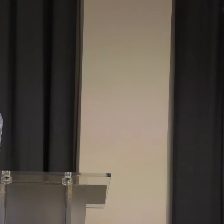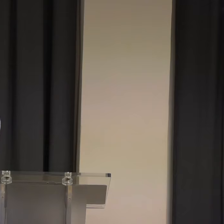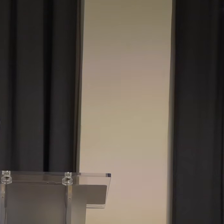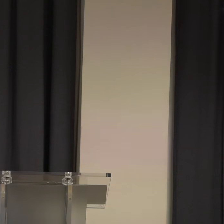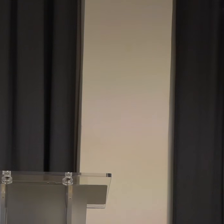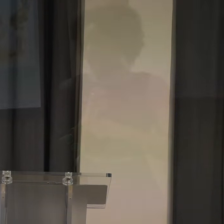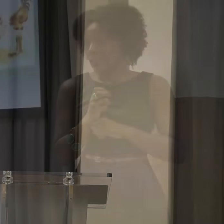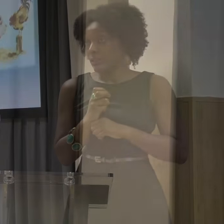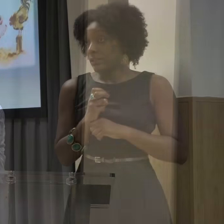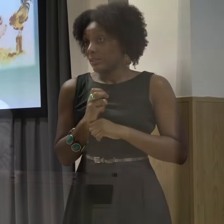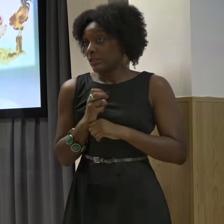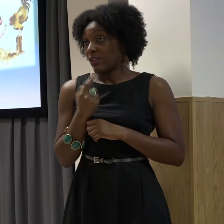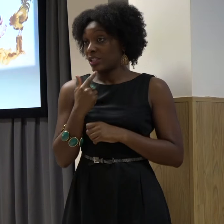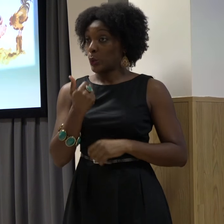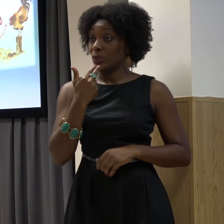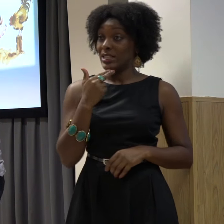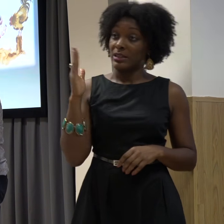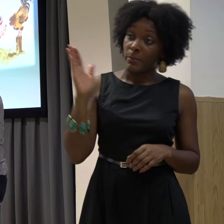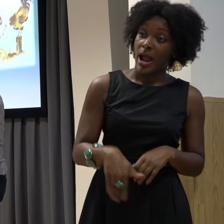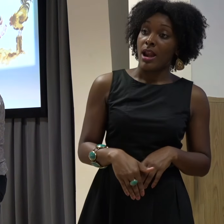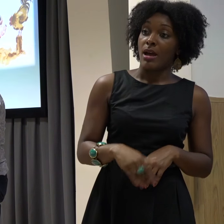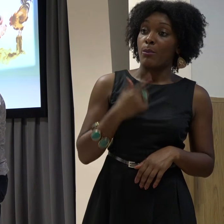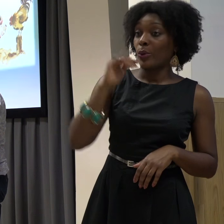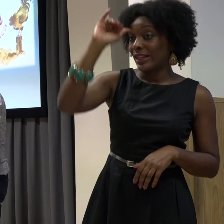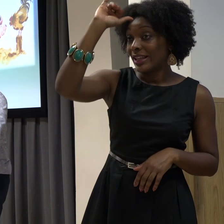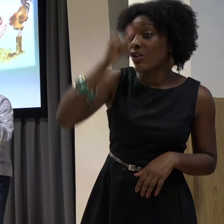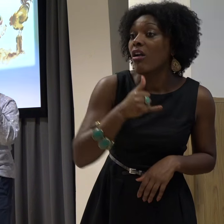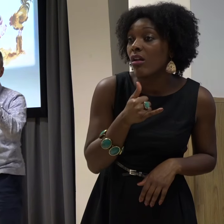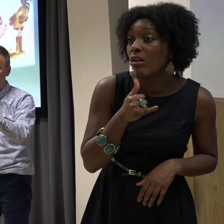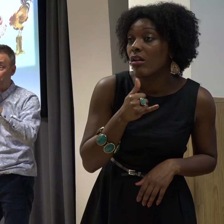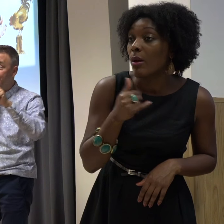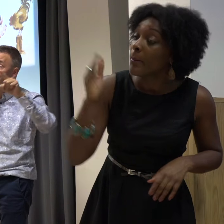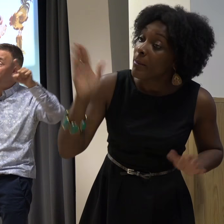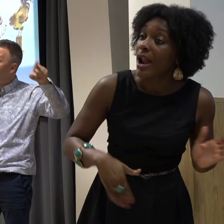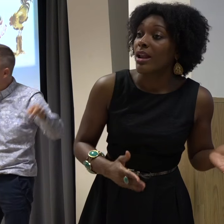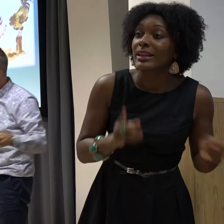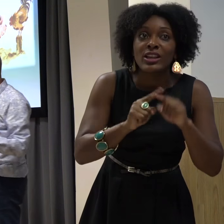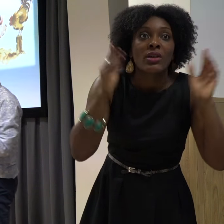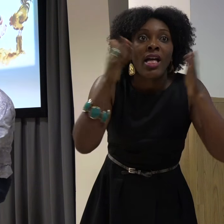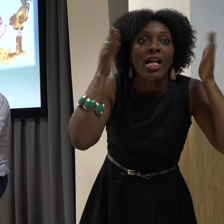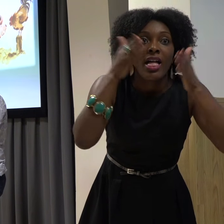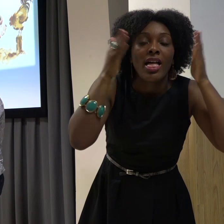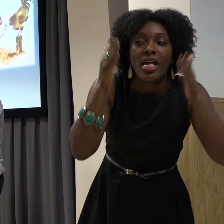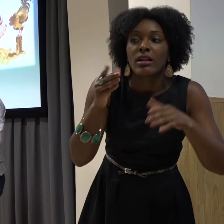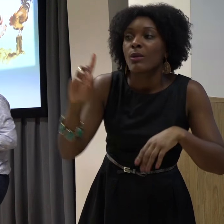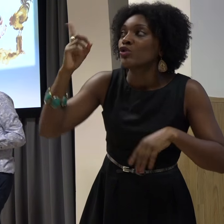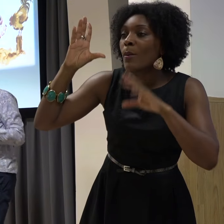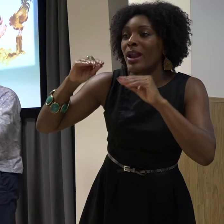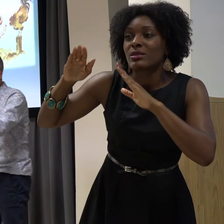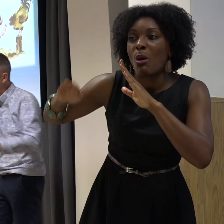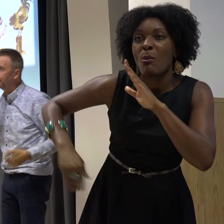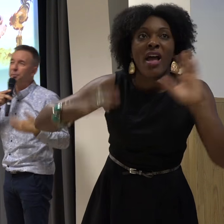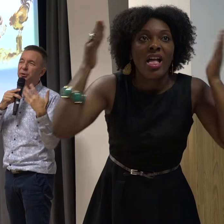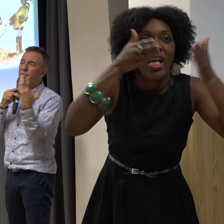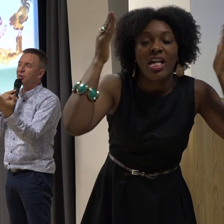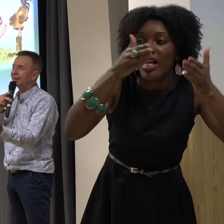que nous allons les utiliser pour des idoles, c'est-à-dire quelque chose qui va prendre la place de Dieu. Et nous